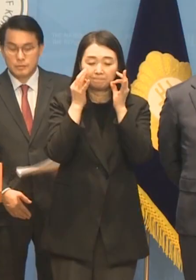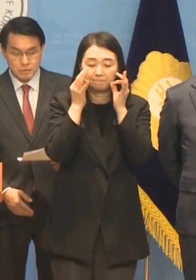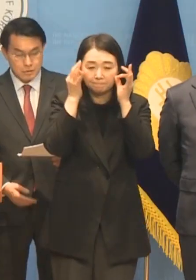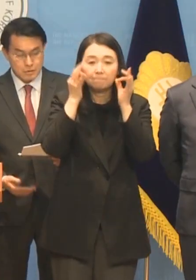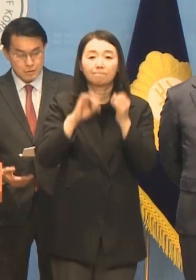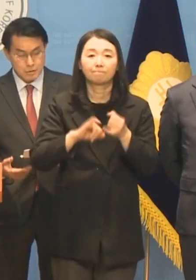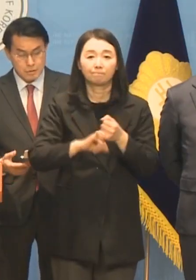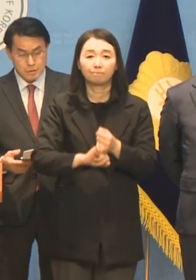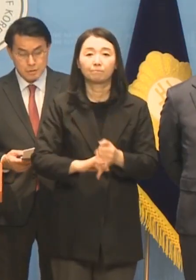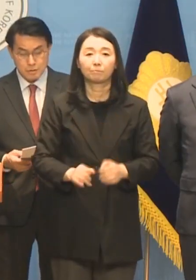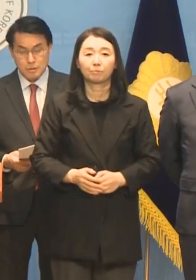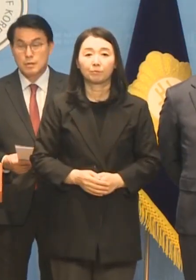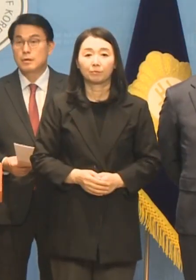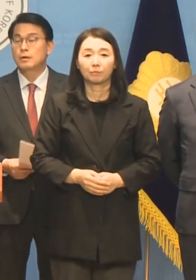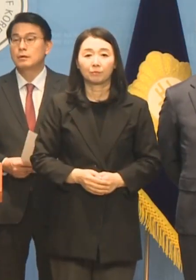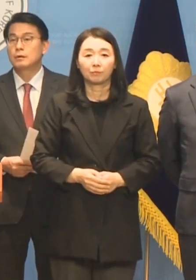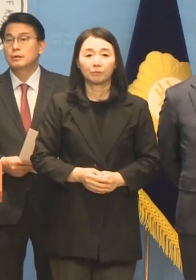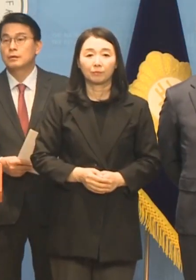말씀을 드립니다.